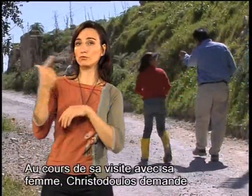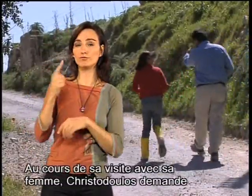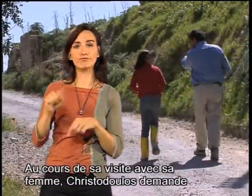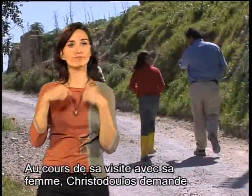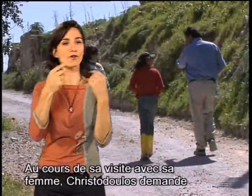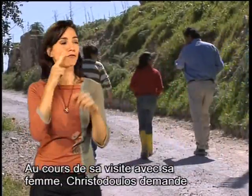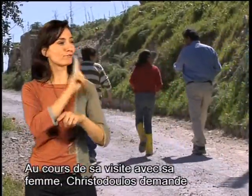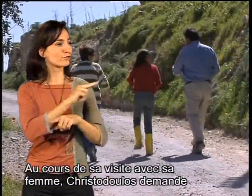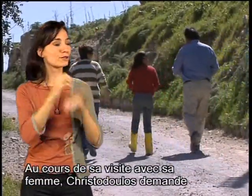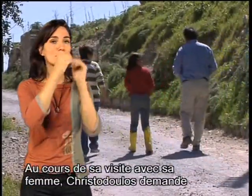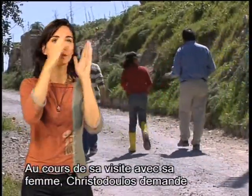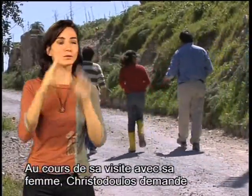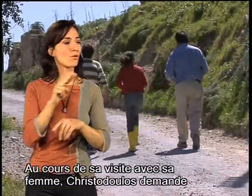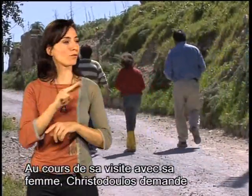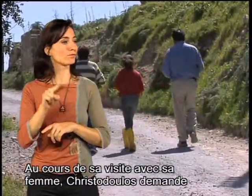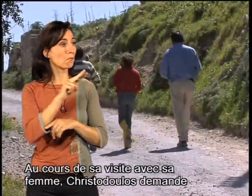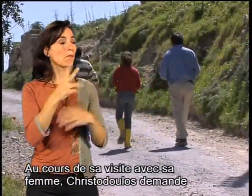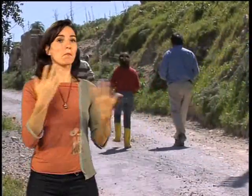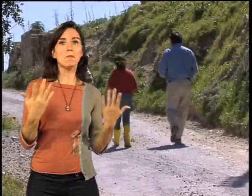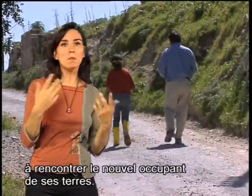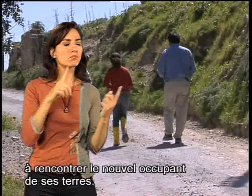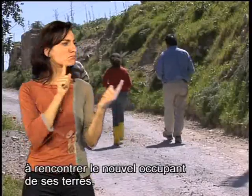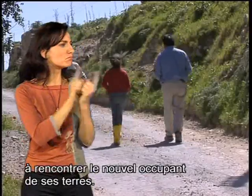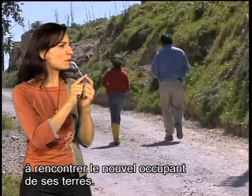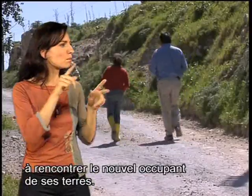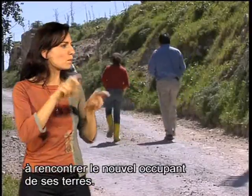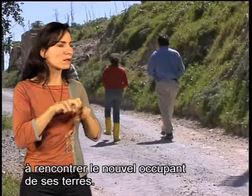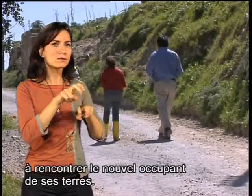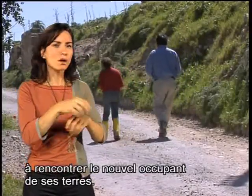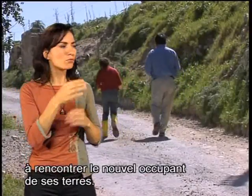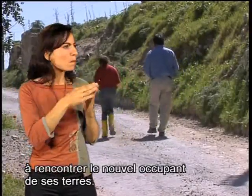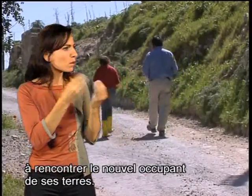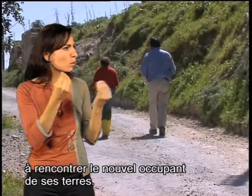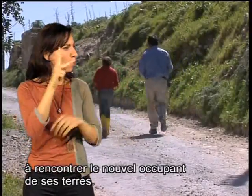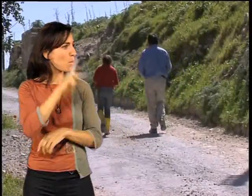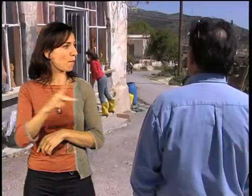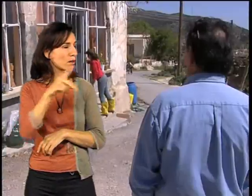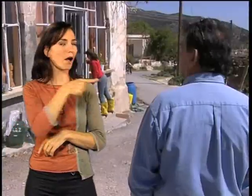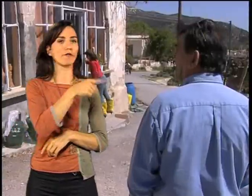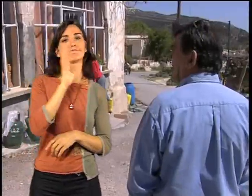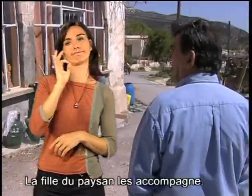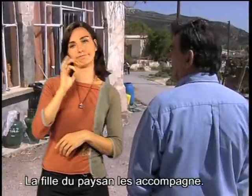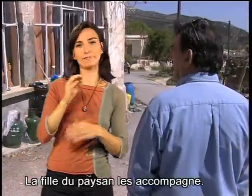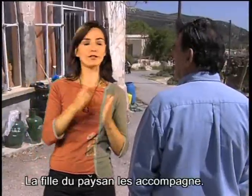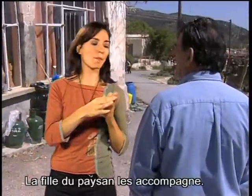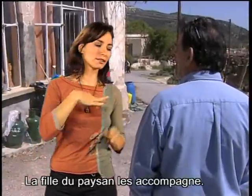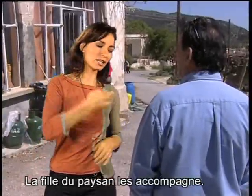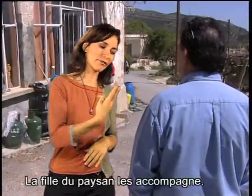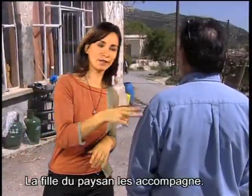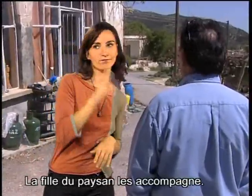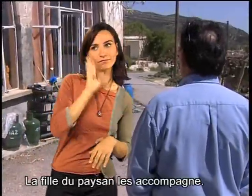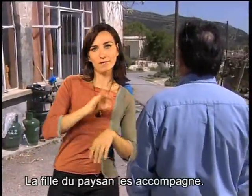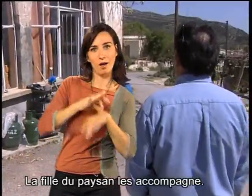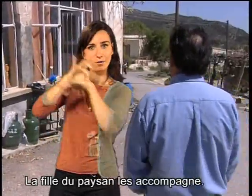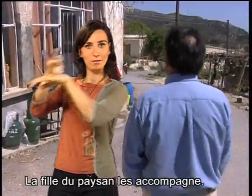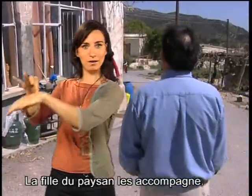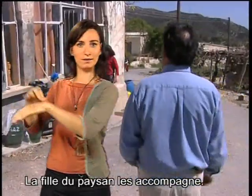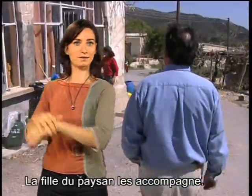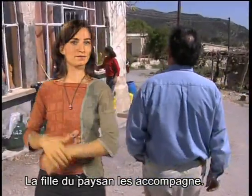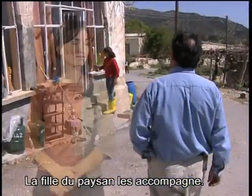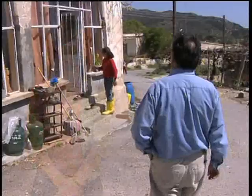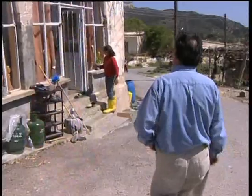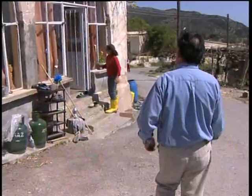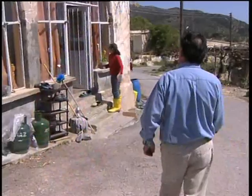Au cours de leur visite, Christodoulos et sa femme demandent à rencontrer le nouvel occupant de leur terre. La fille du paysan les accompagne.